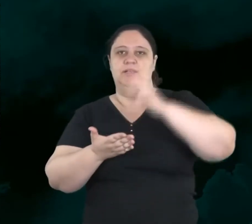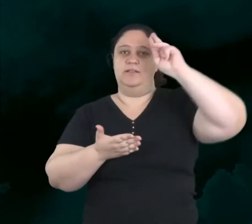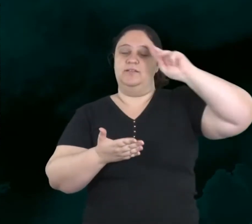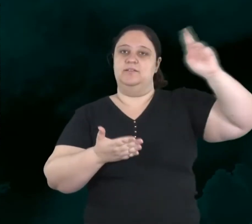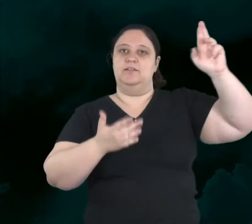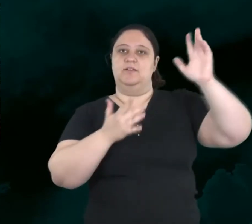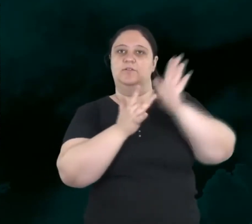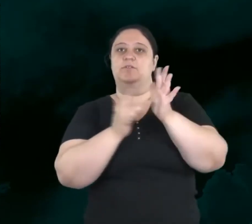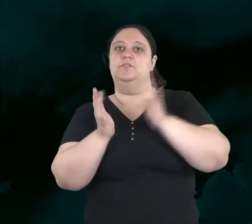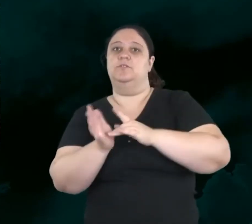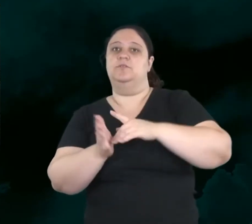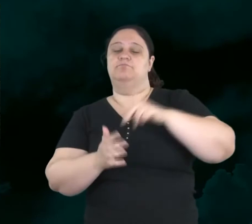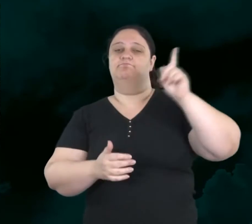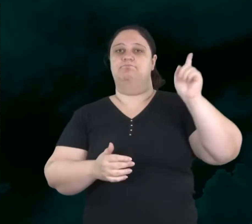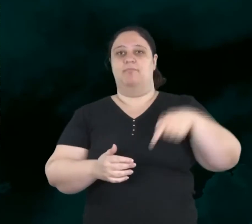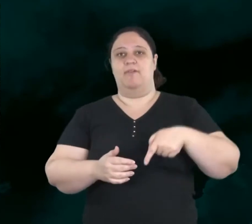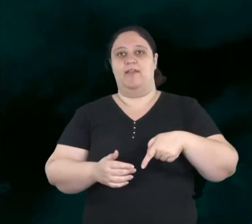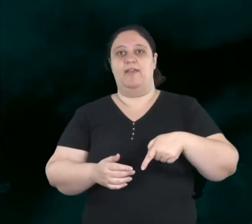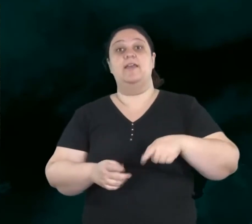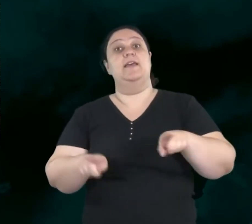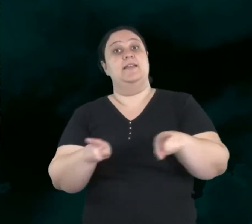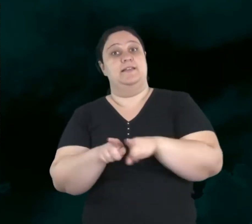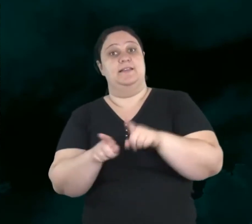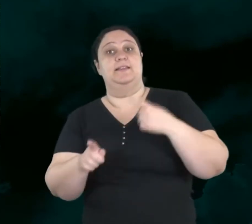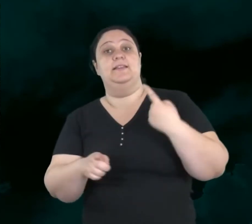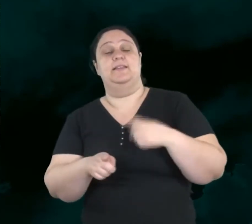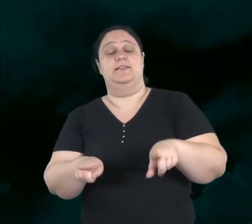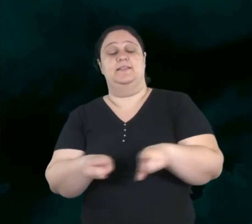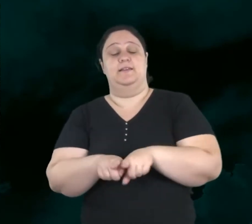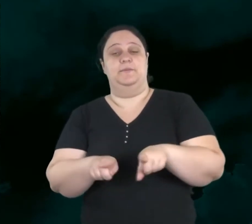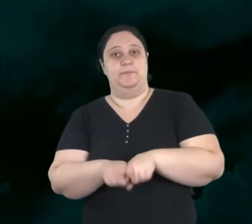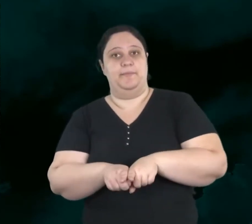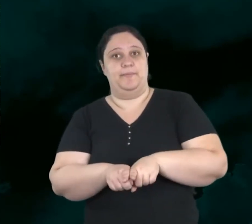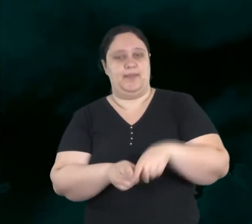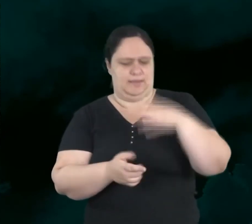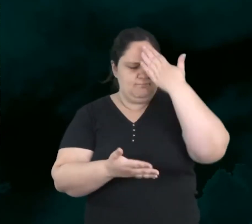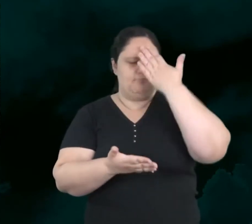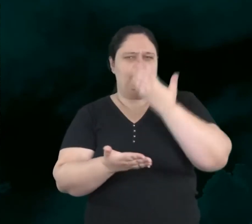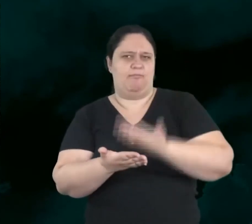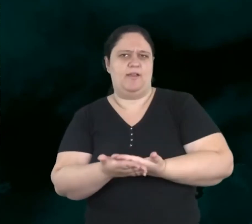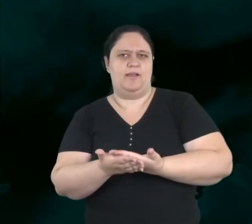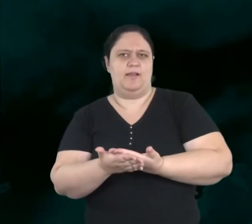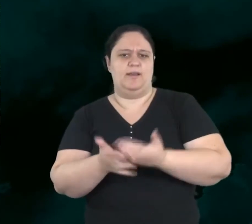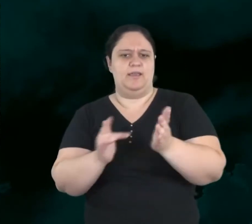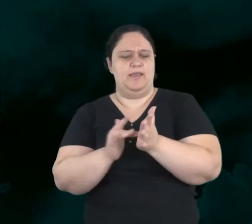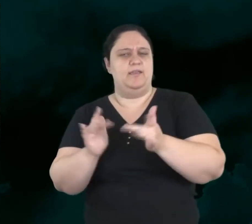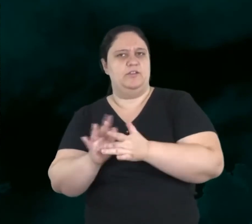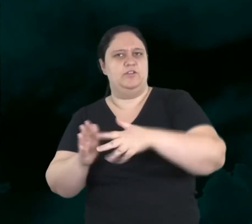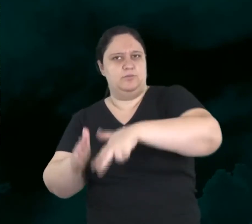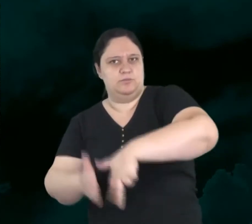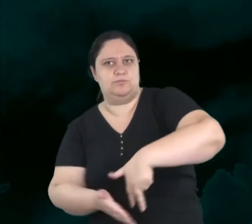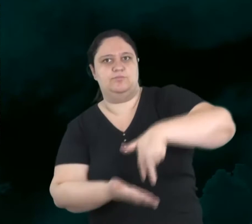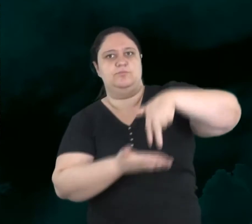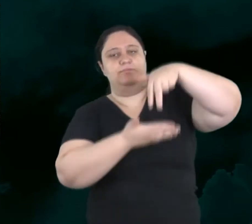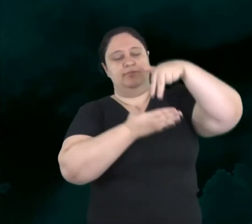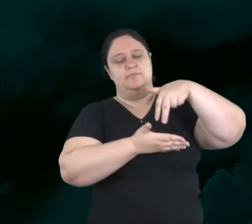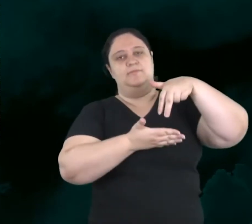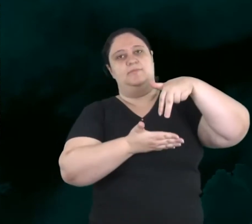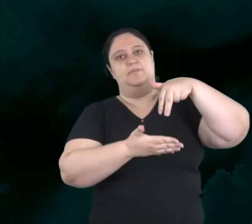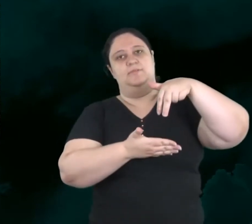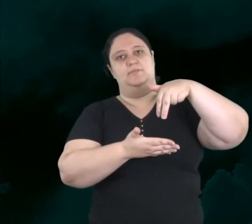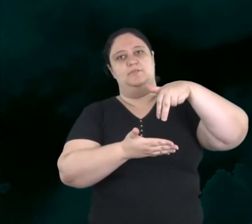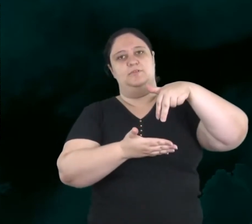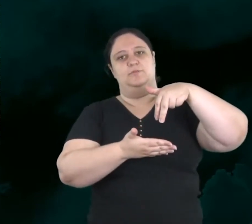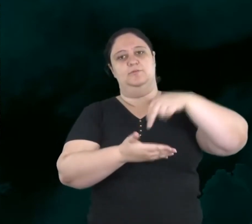crer, não é isso? Em teu coração creres que Deus o ressuscitou dentre os mortos, Deus então,